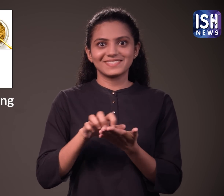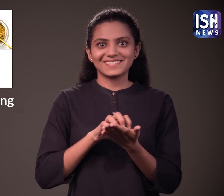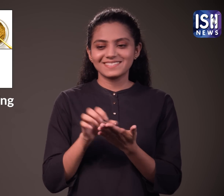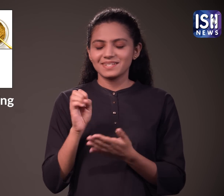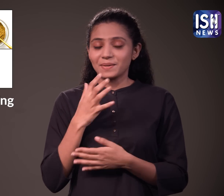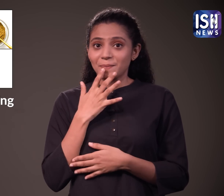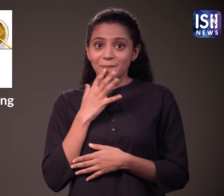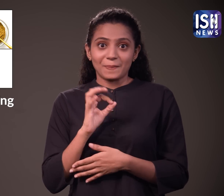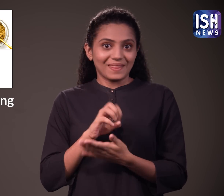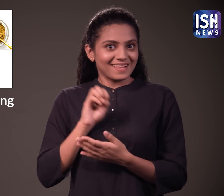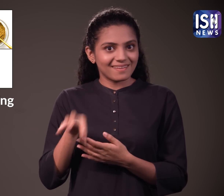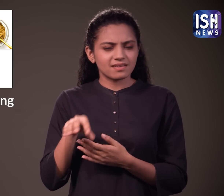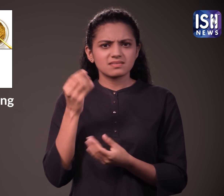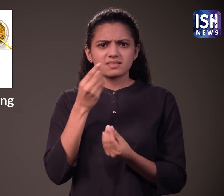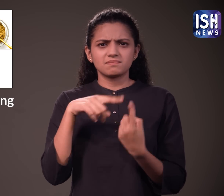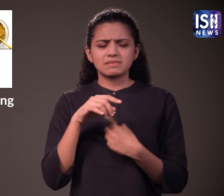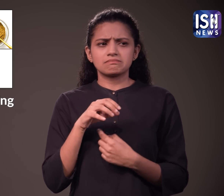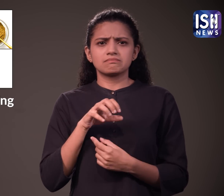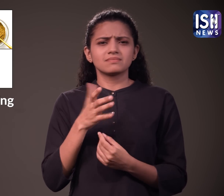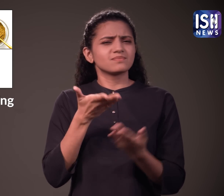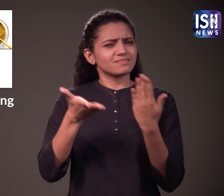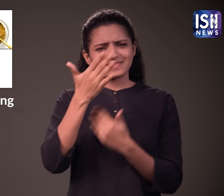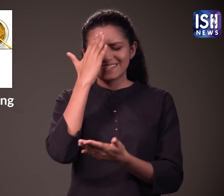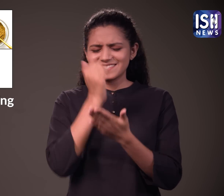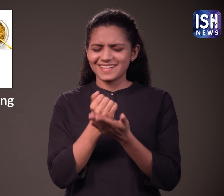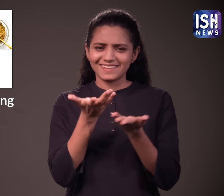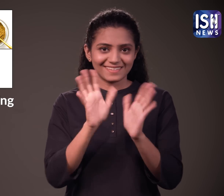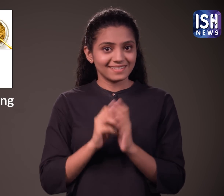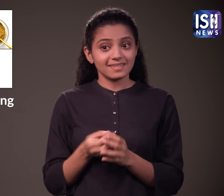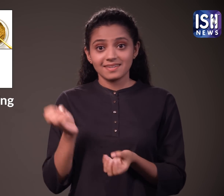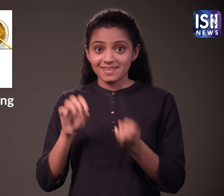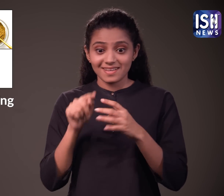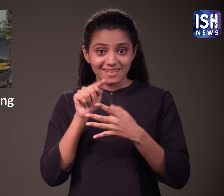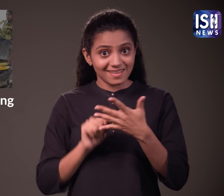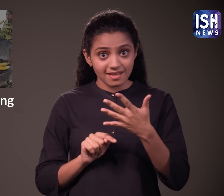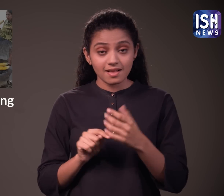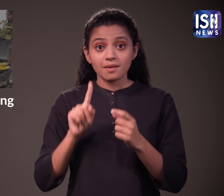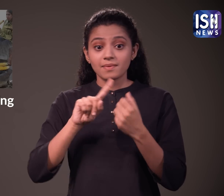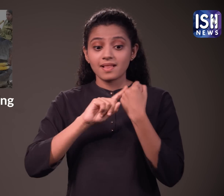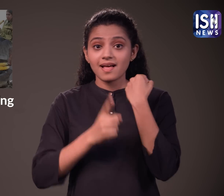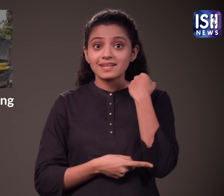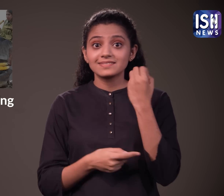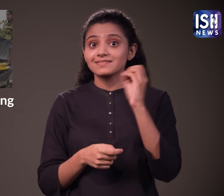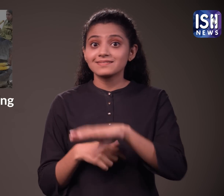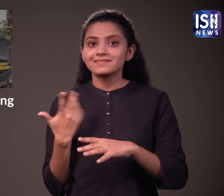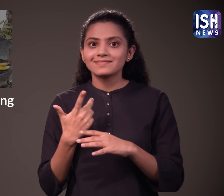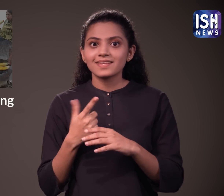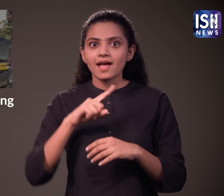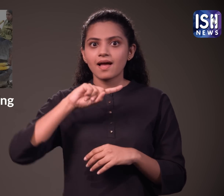को यह पसंद आएगा अगर पसंद ना आएग तो इसे ना डाले फिर आथ में सभी